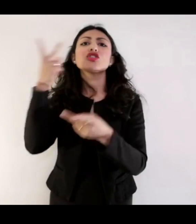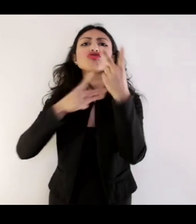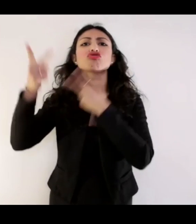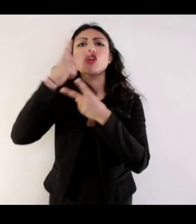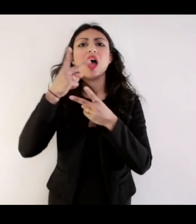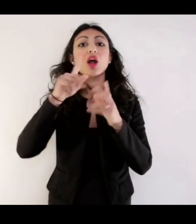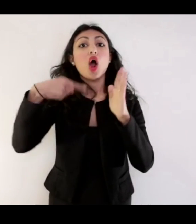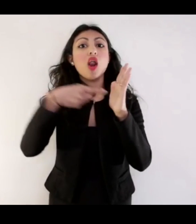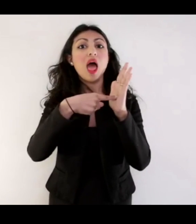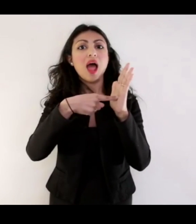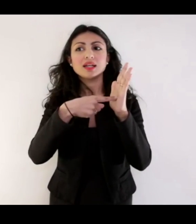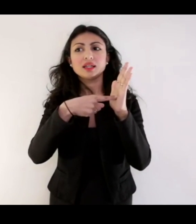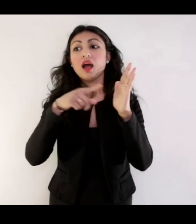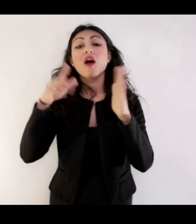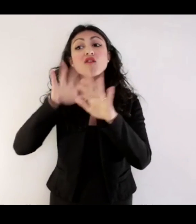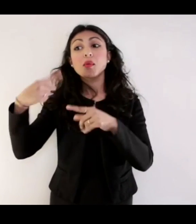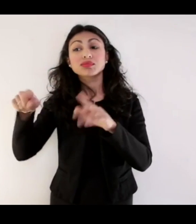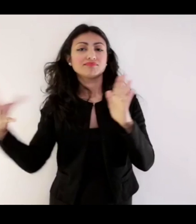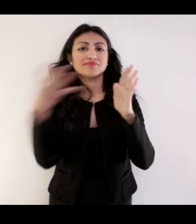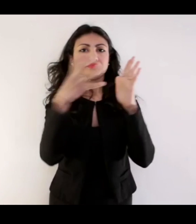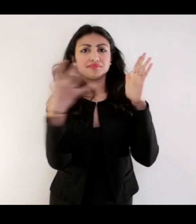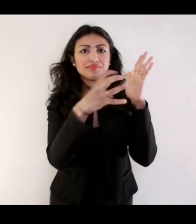li daremo via internet.